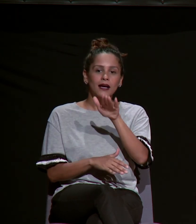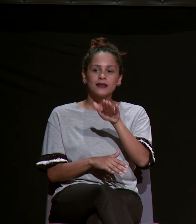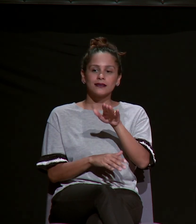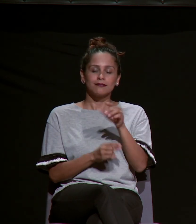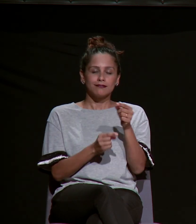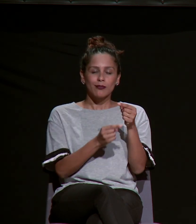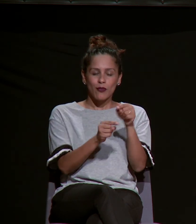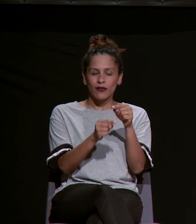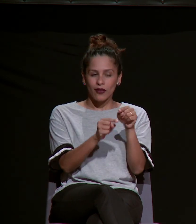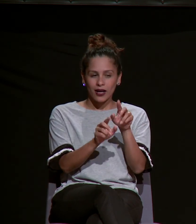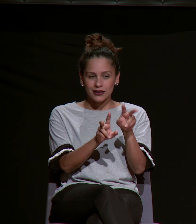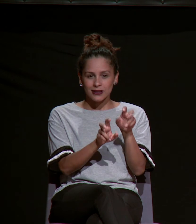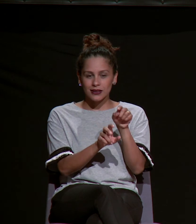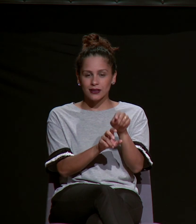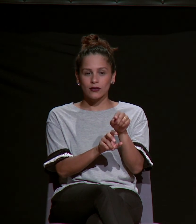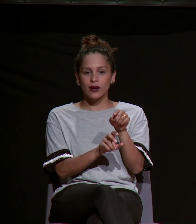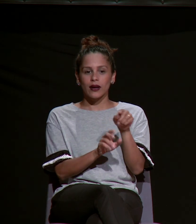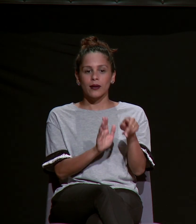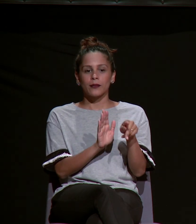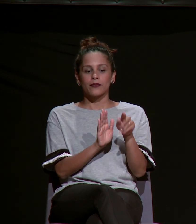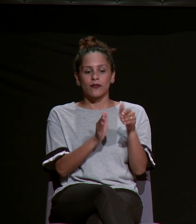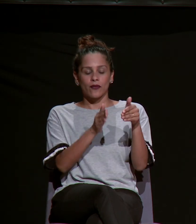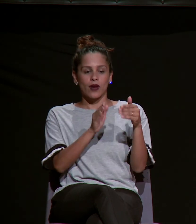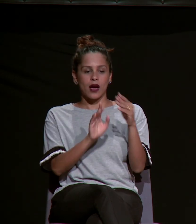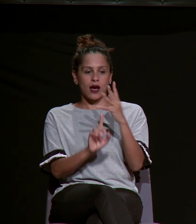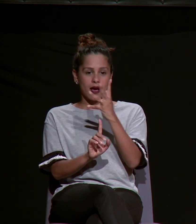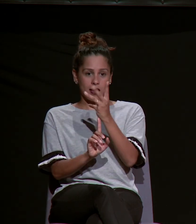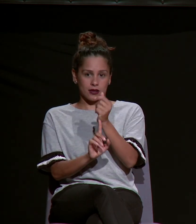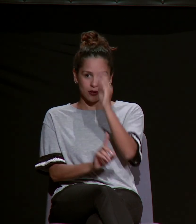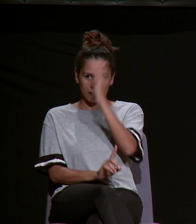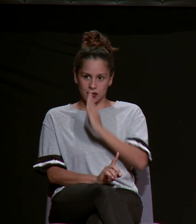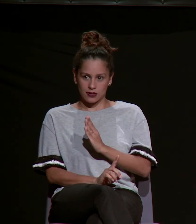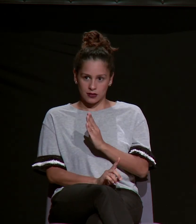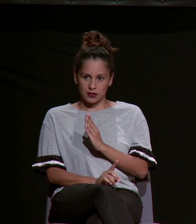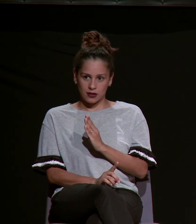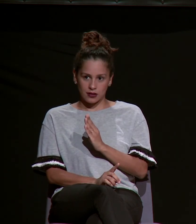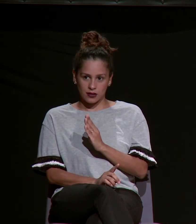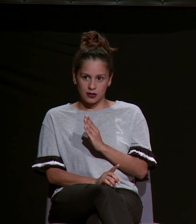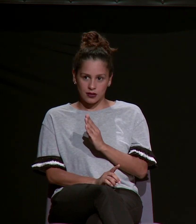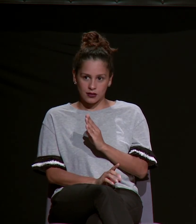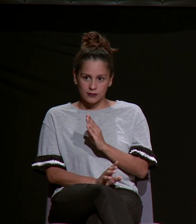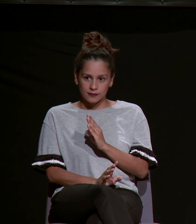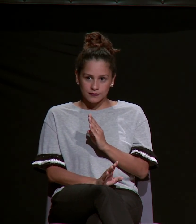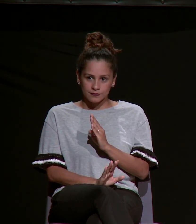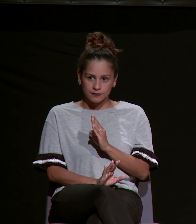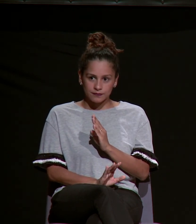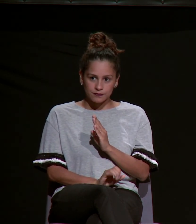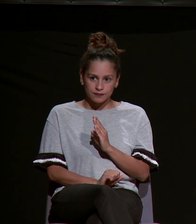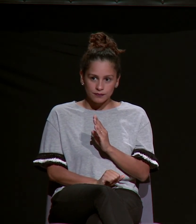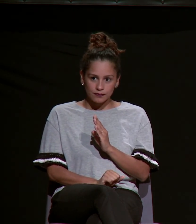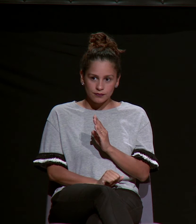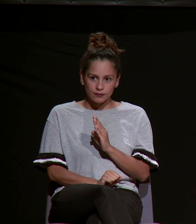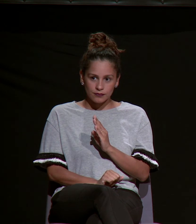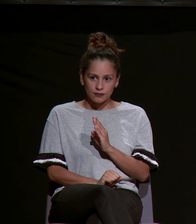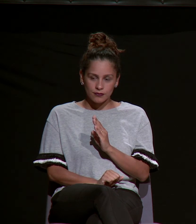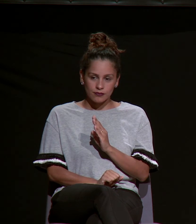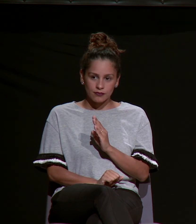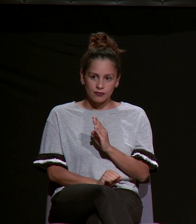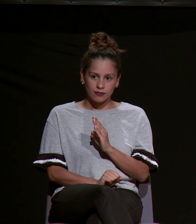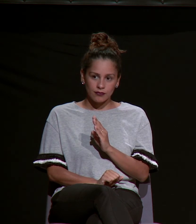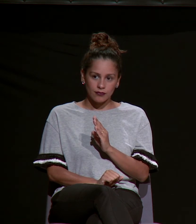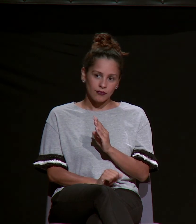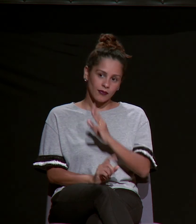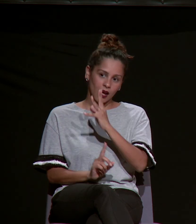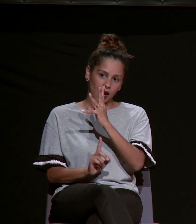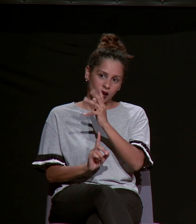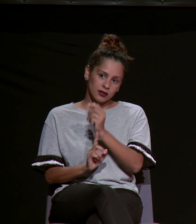provocação, né, quando a gente fala da arte como arte brasileira e não necessariamente com uma certa adjetivação que pode levar a uma cooptação ainda aqui de uma elite,